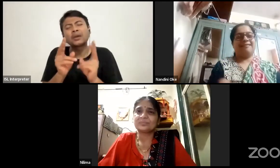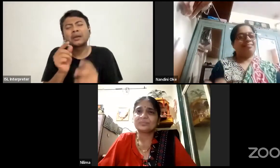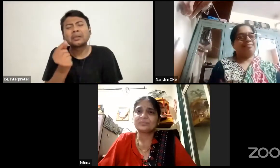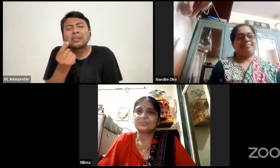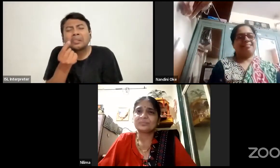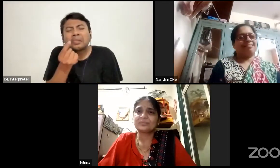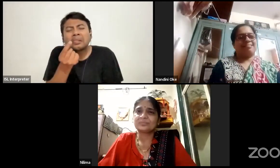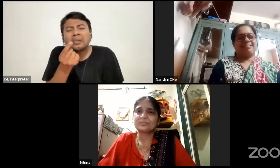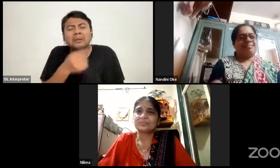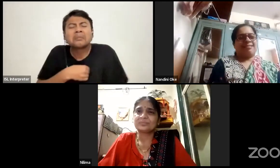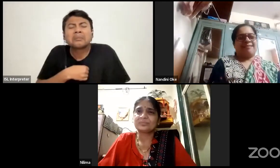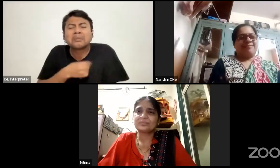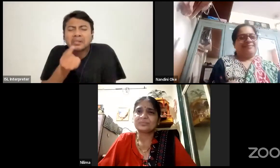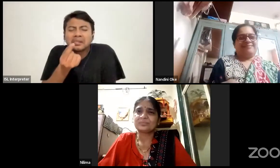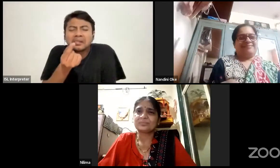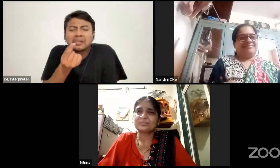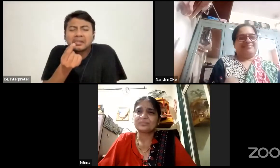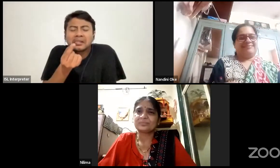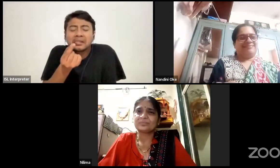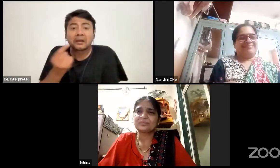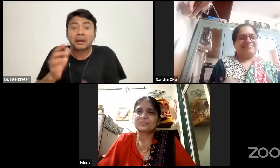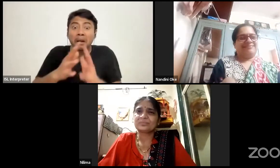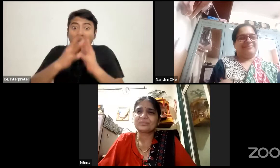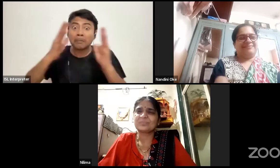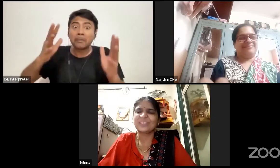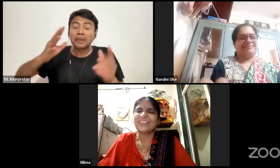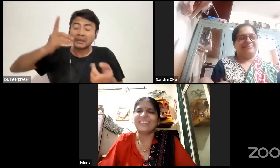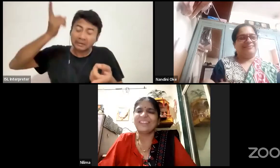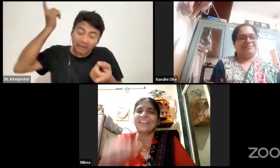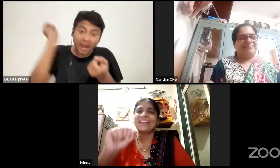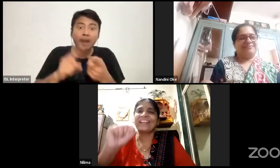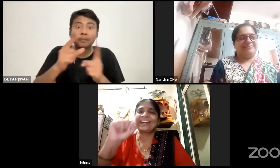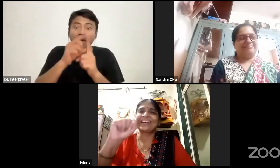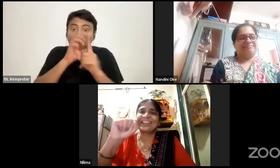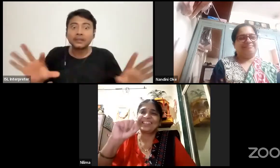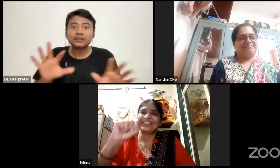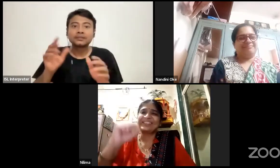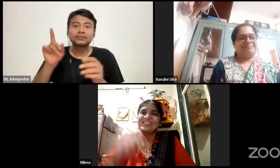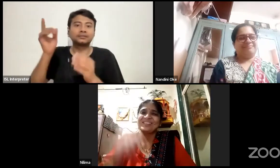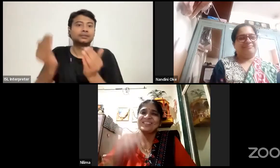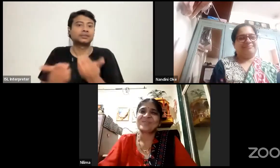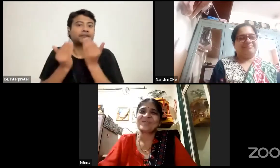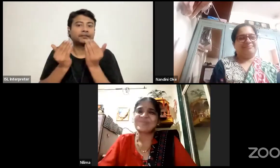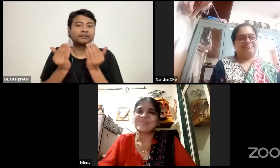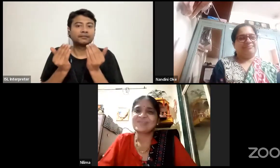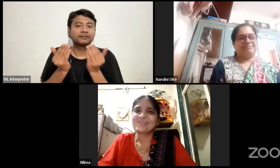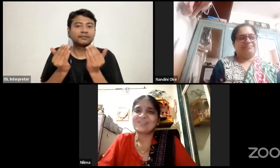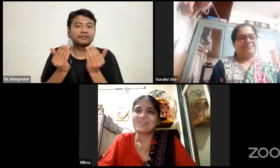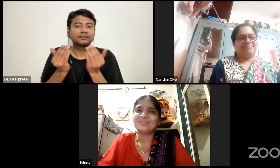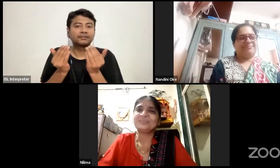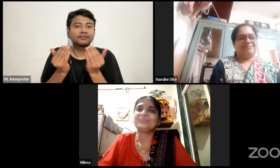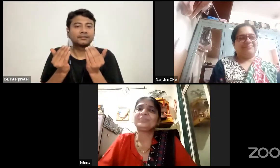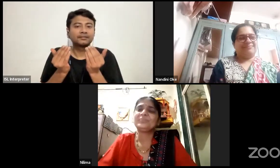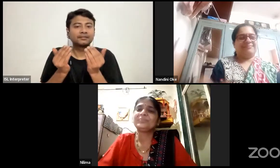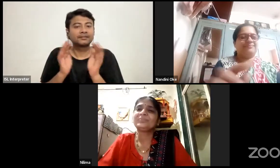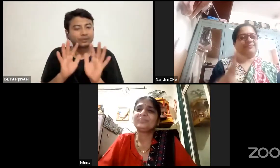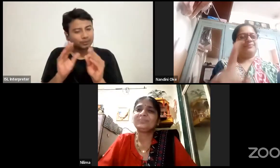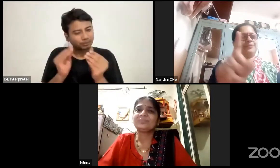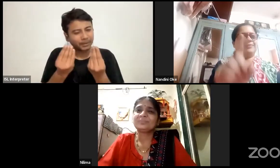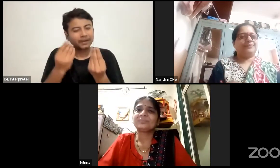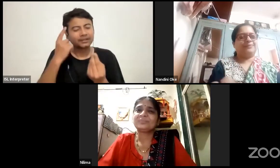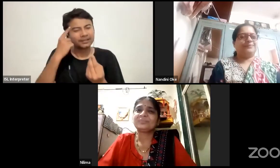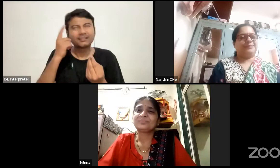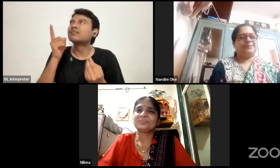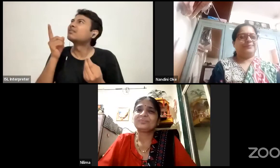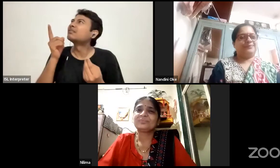कि जो मेरे प्रभु ने किया है वो दी बेस्ट किया है, वो मेरे लिए इससे अच्छा कुछ नहीं कर सकते। अगर नहीं